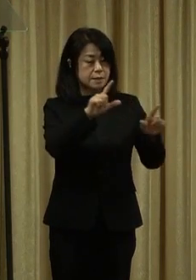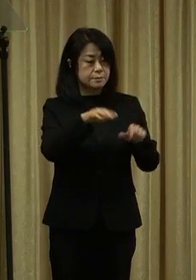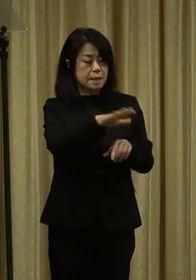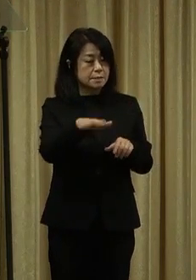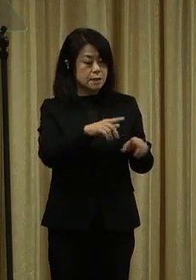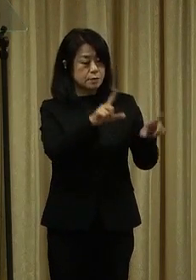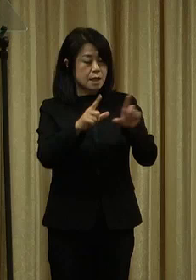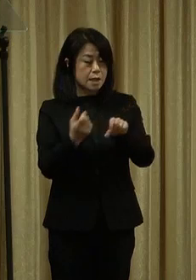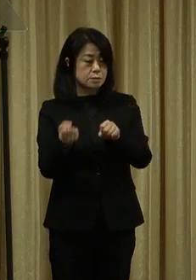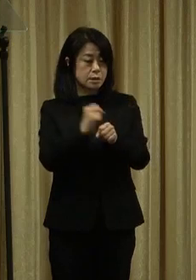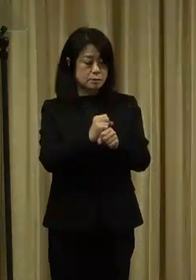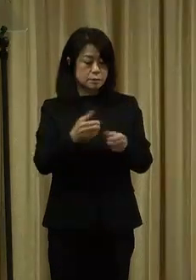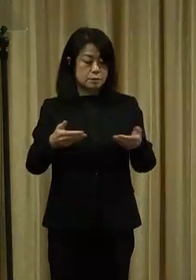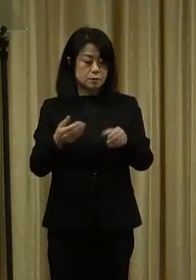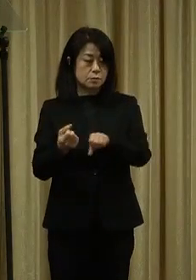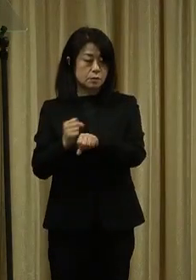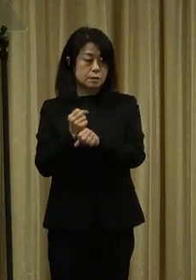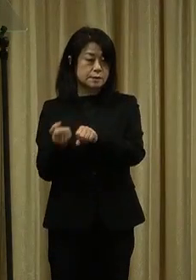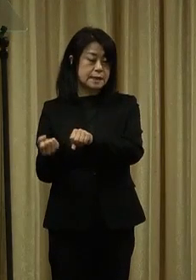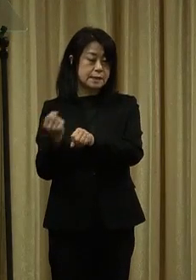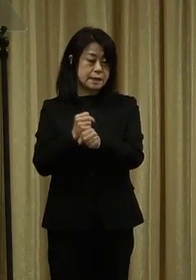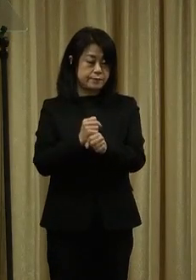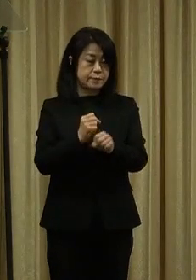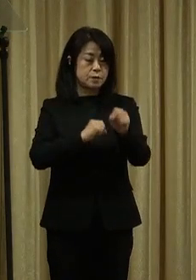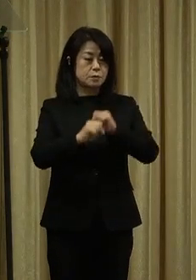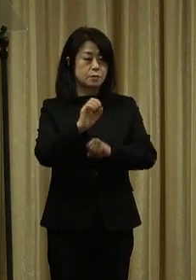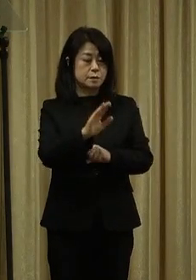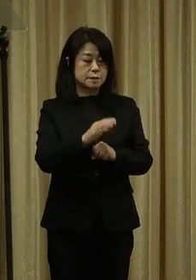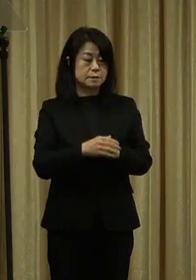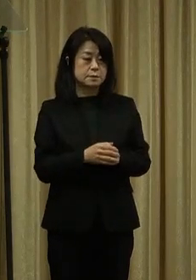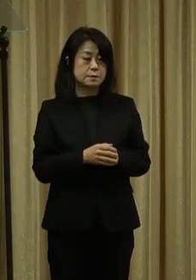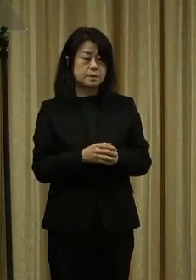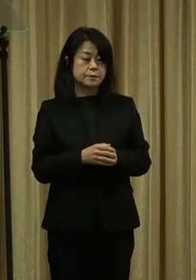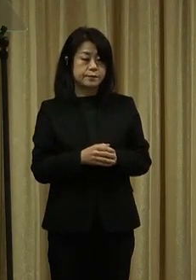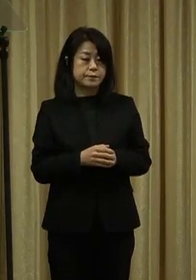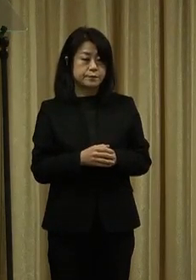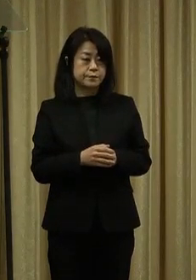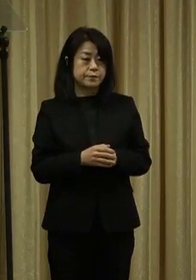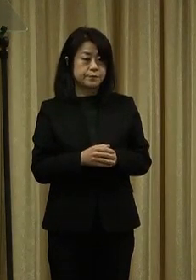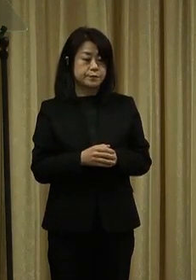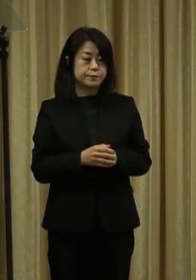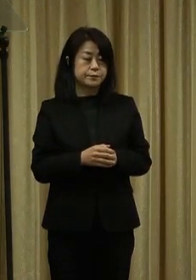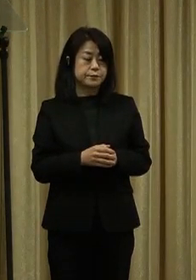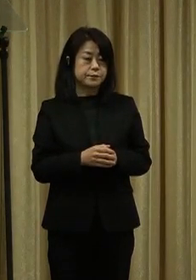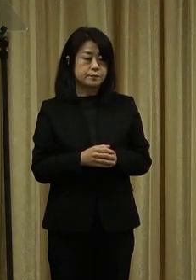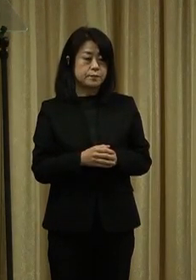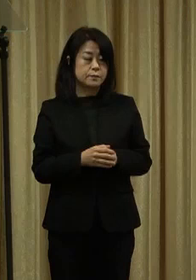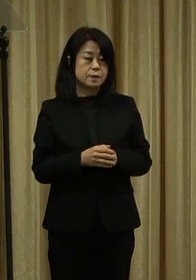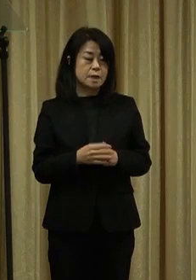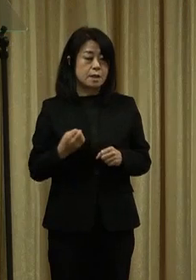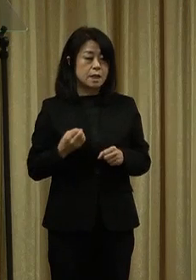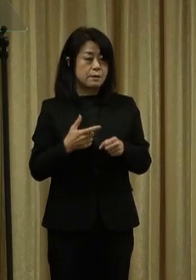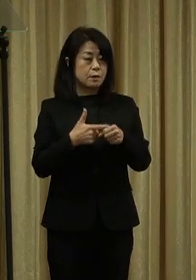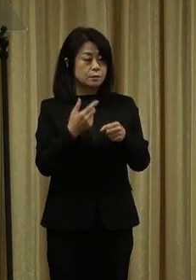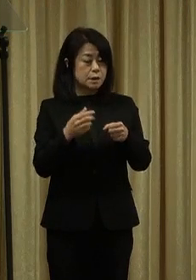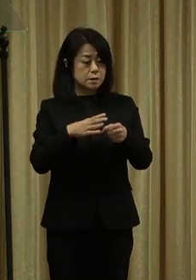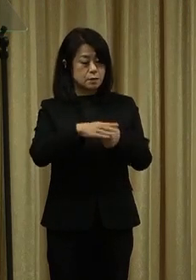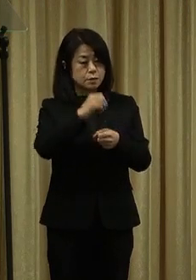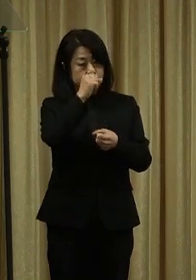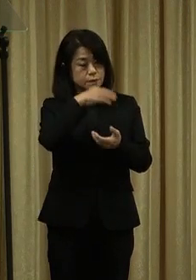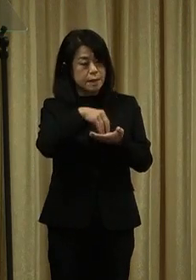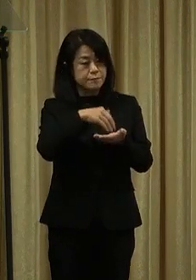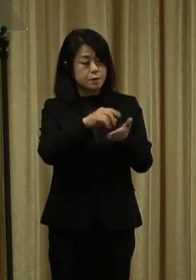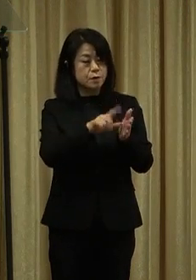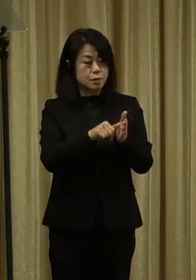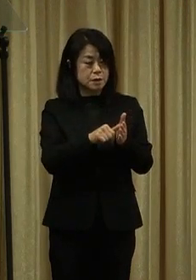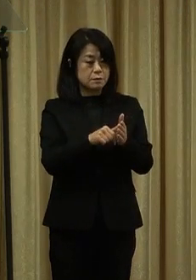建と生業の再建に取り組みます。まずこれが最優先です。令和6年当初予算では特